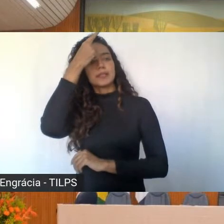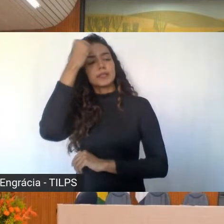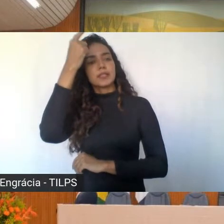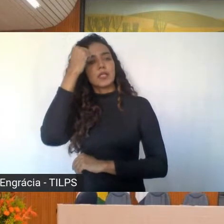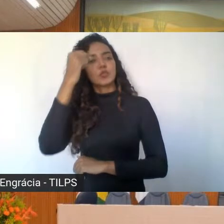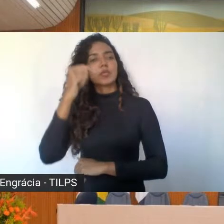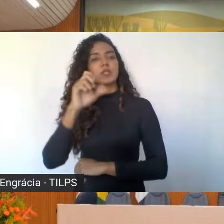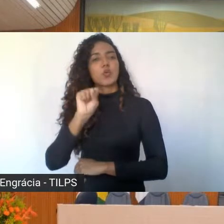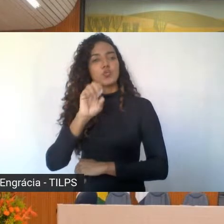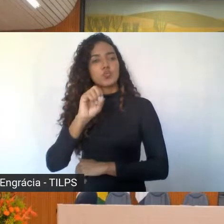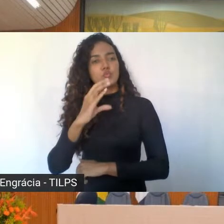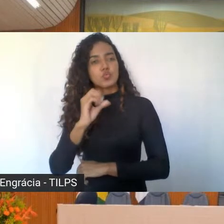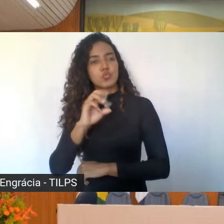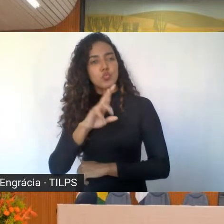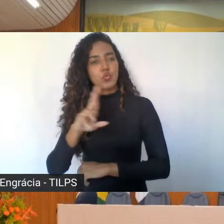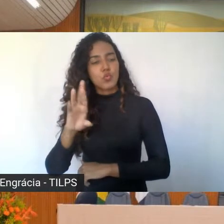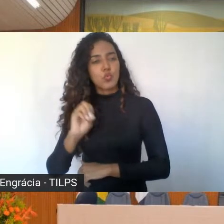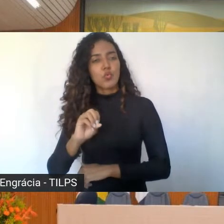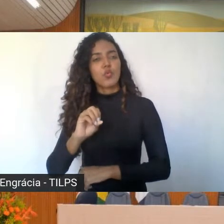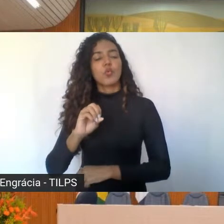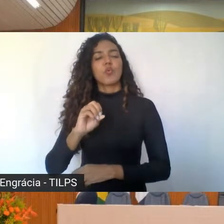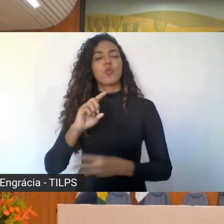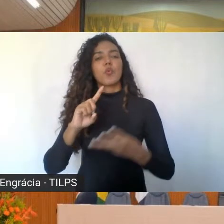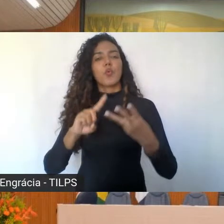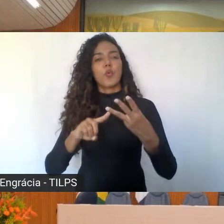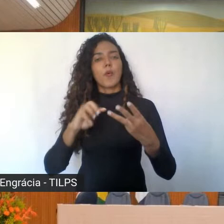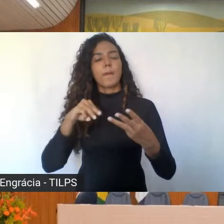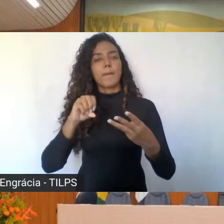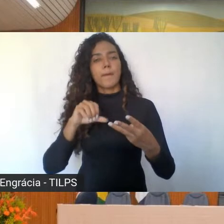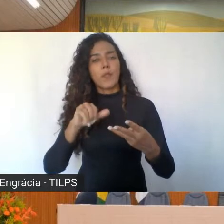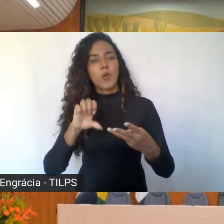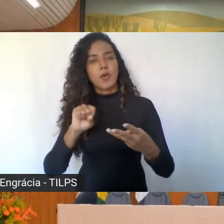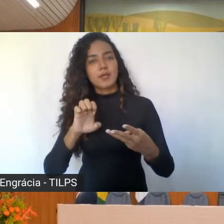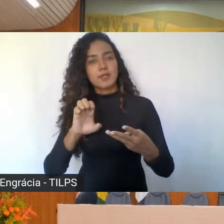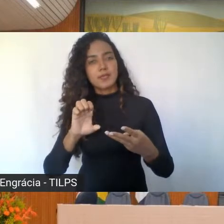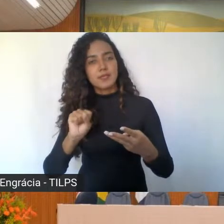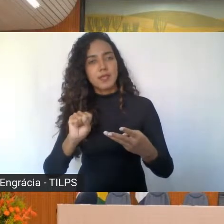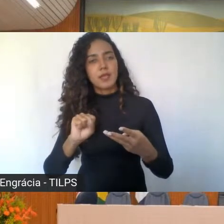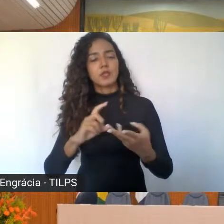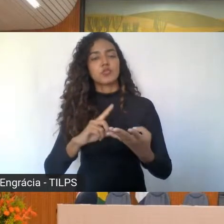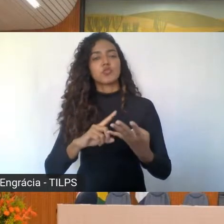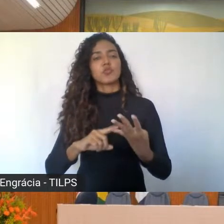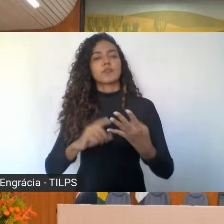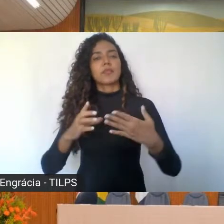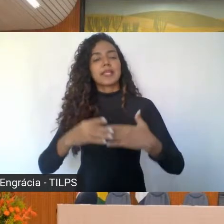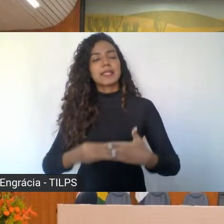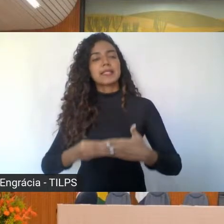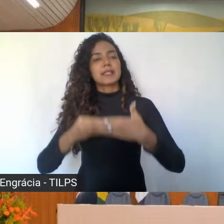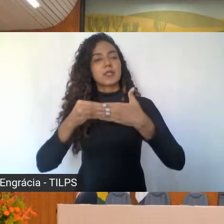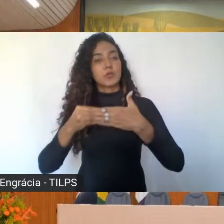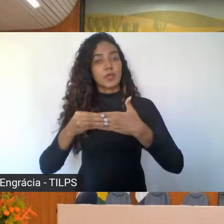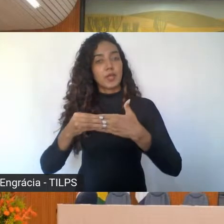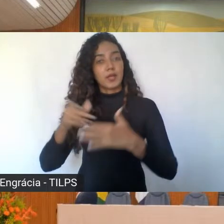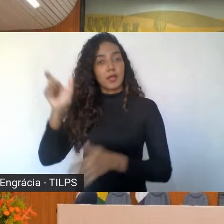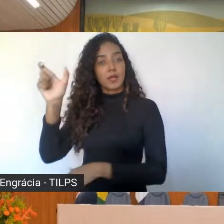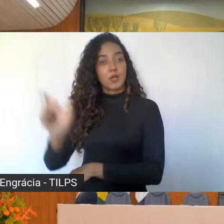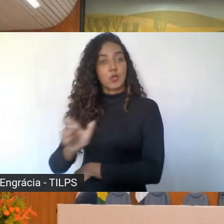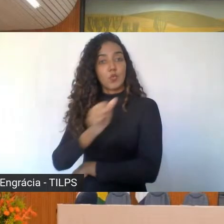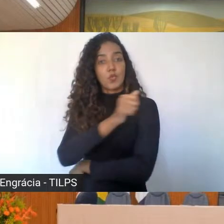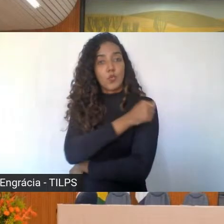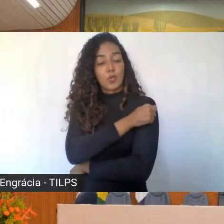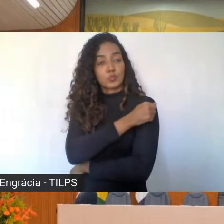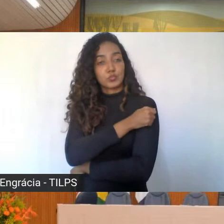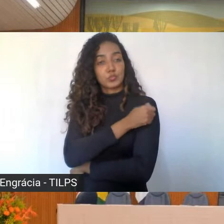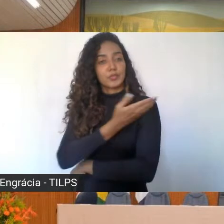professor Moisés, de gestão estudantil, professor Júnior, saudar o nosso acadêmico e querido